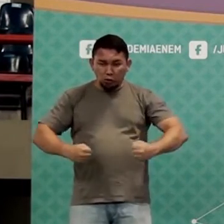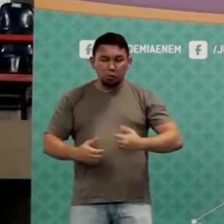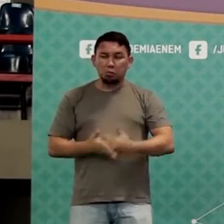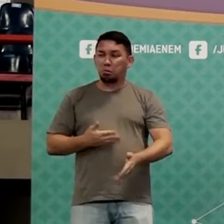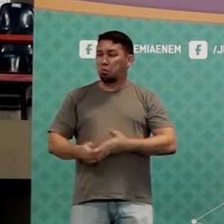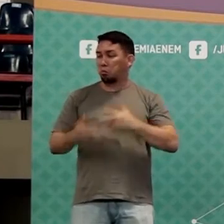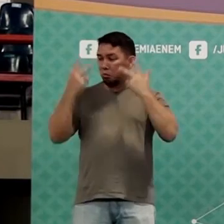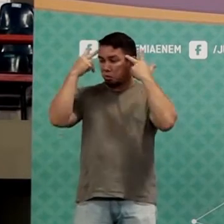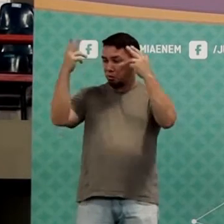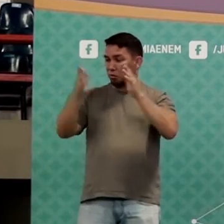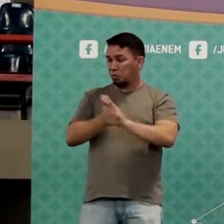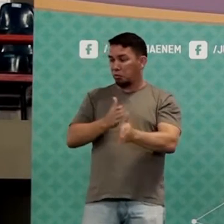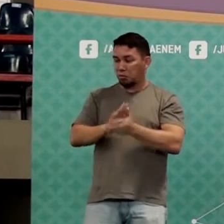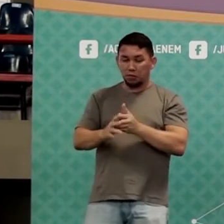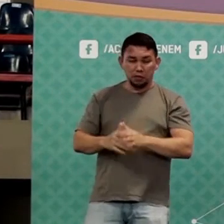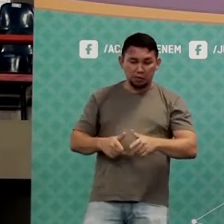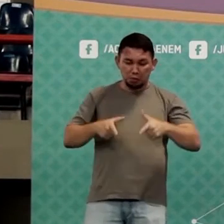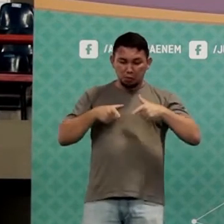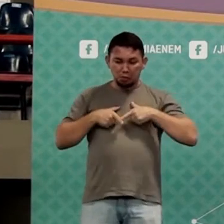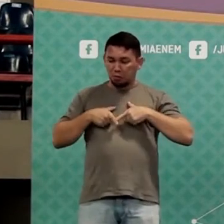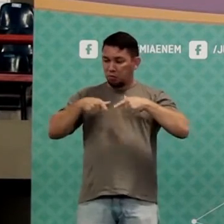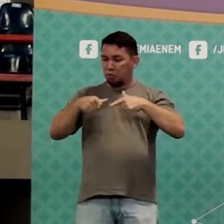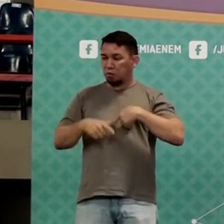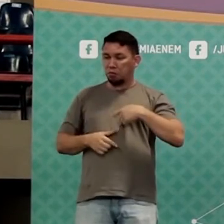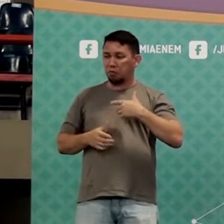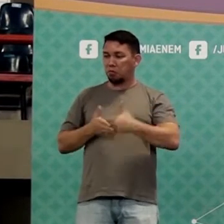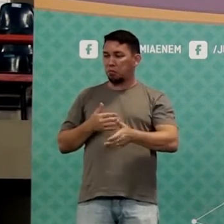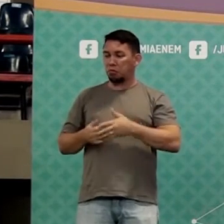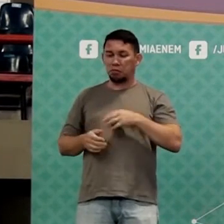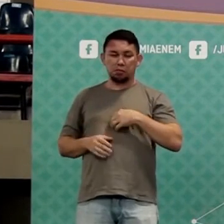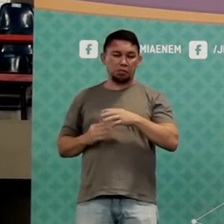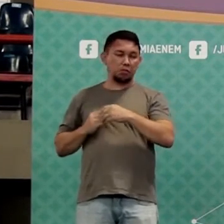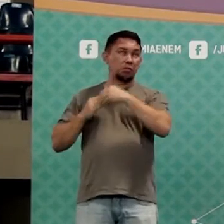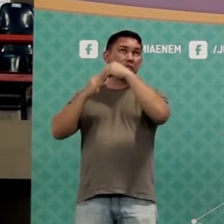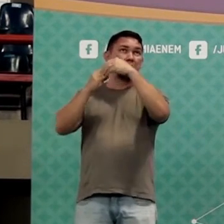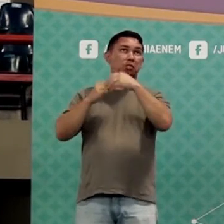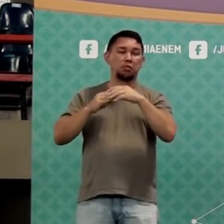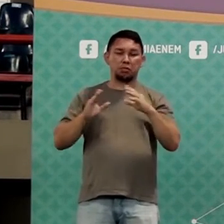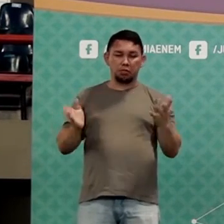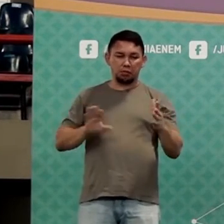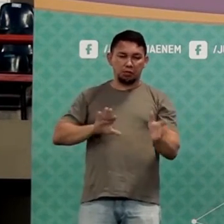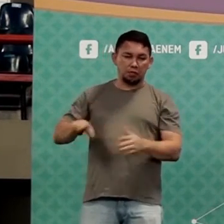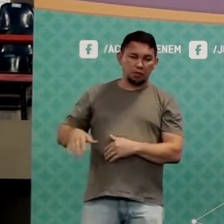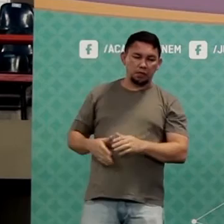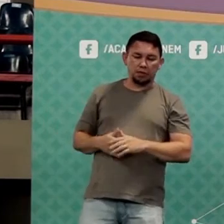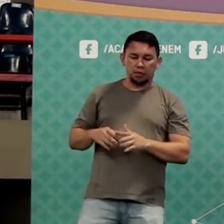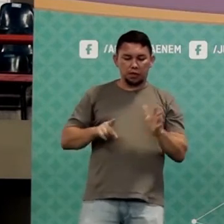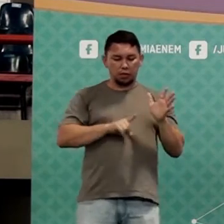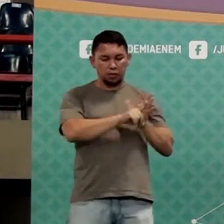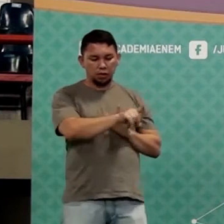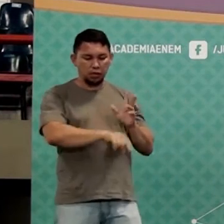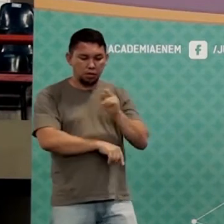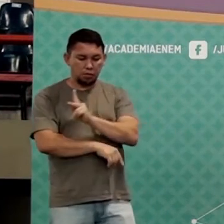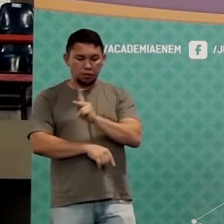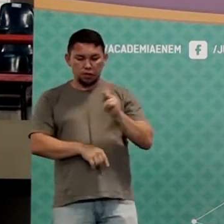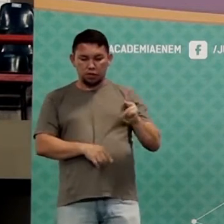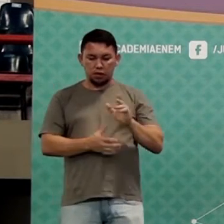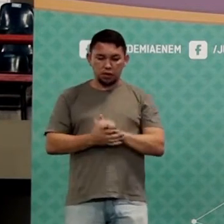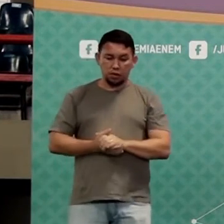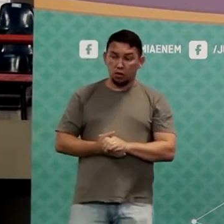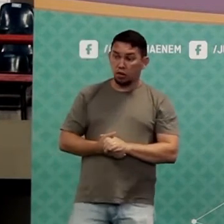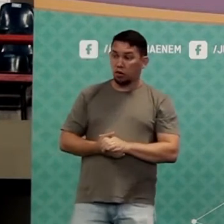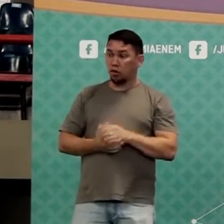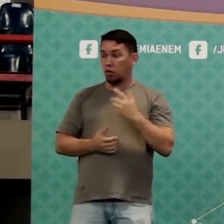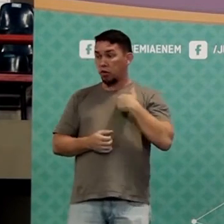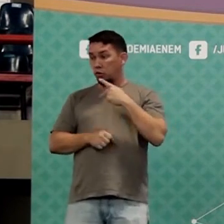certo? Homem de Ferro pega o bicho e vai embora. E o Thor não mora nem aqui, bora aqui. Professor, um